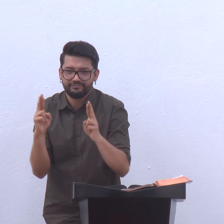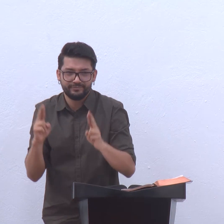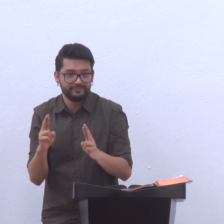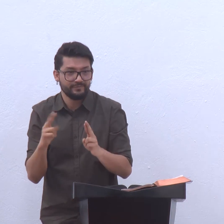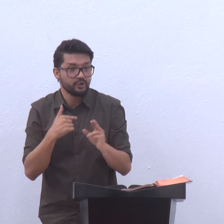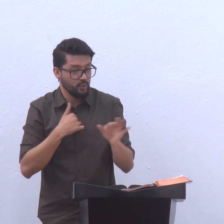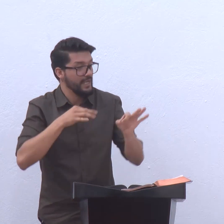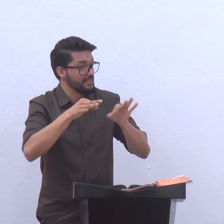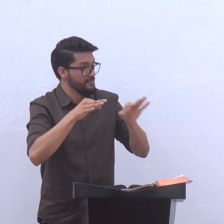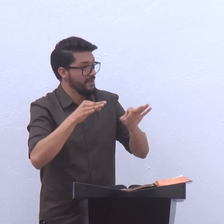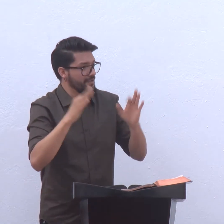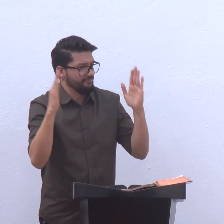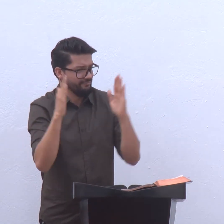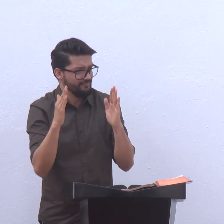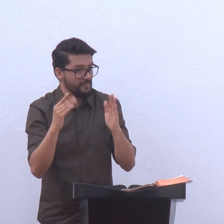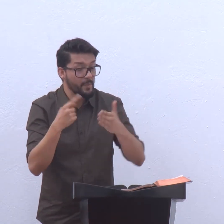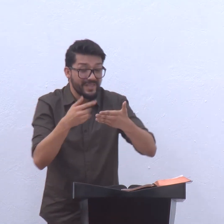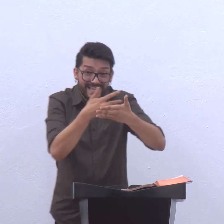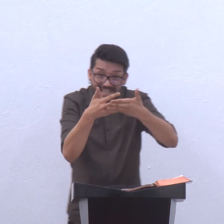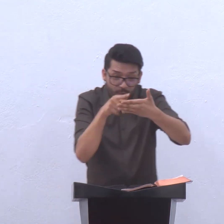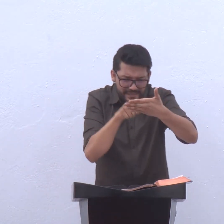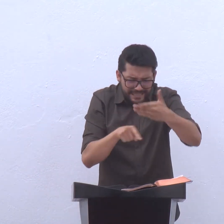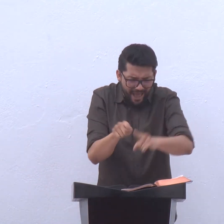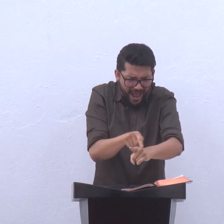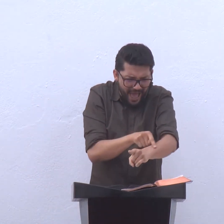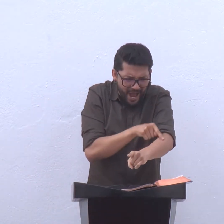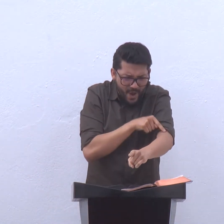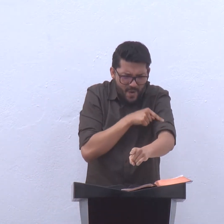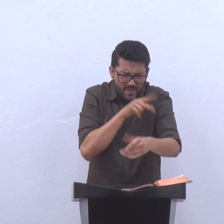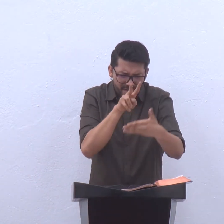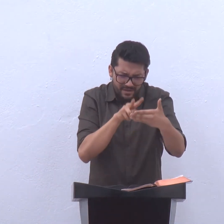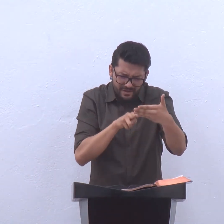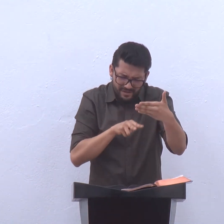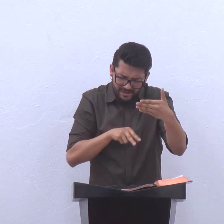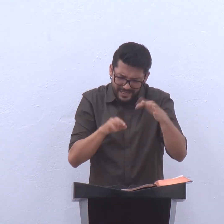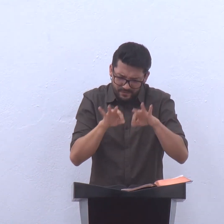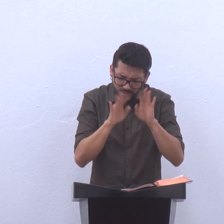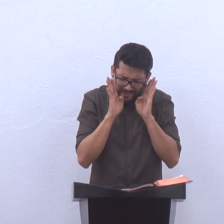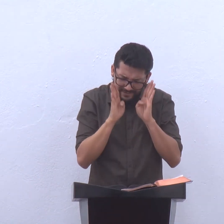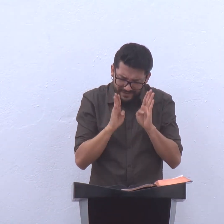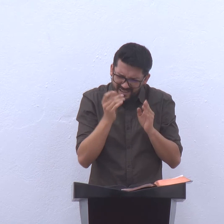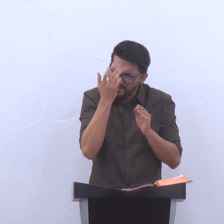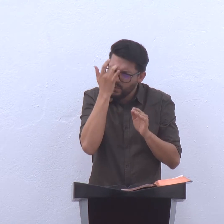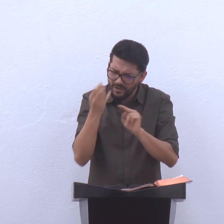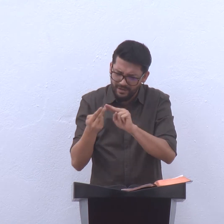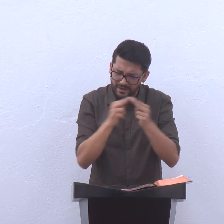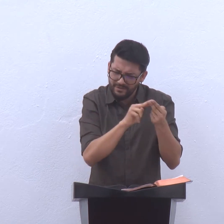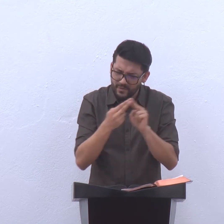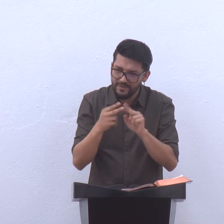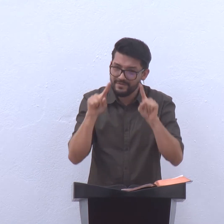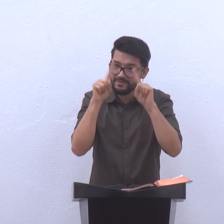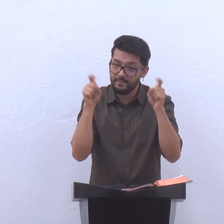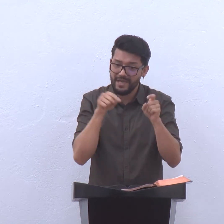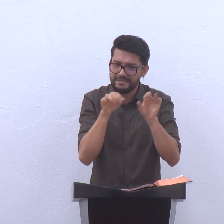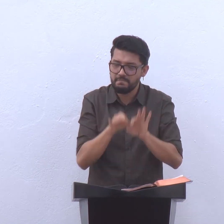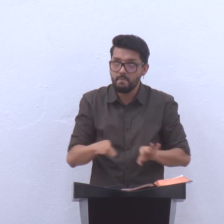atención, porque yo se lo voy a contar rápidamente, para que lo relacionemos con el versículo 39. Pero en casa usted lo va a